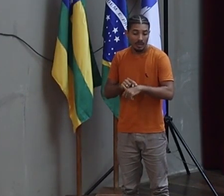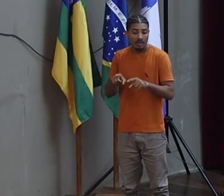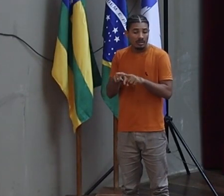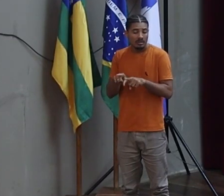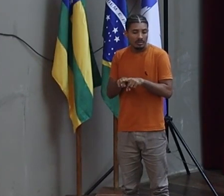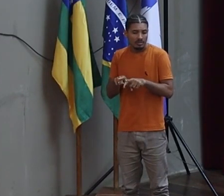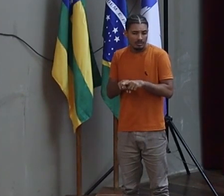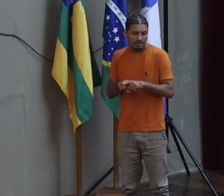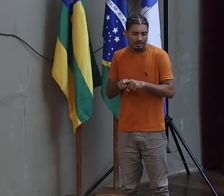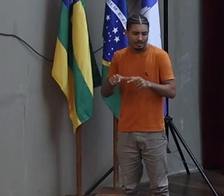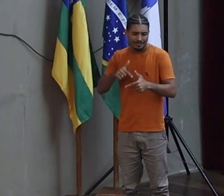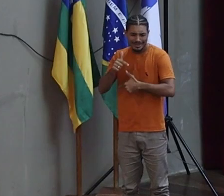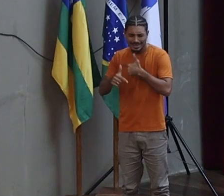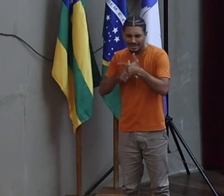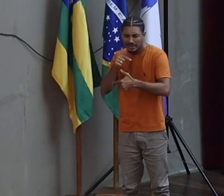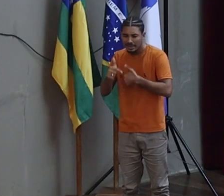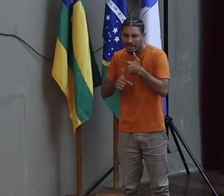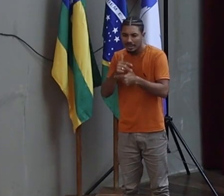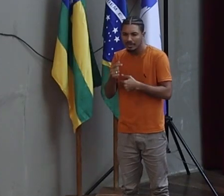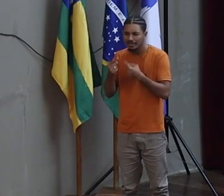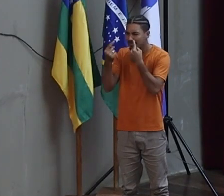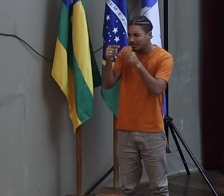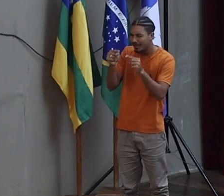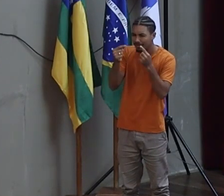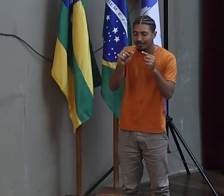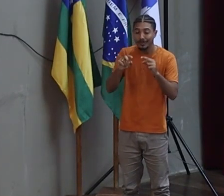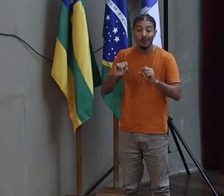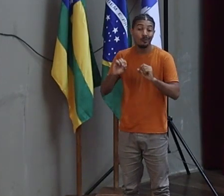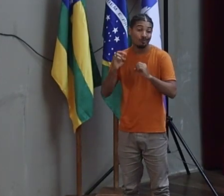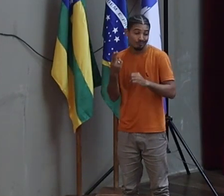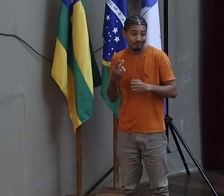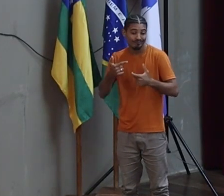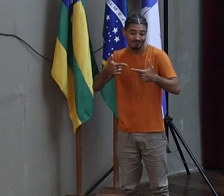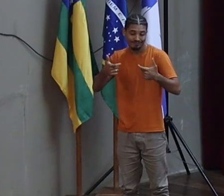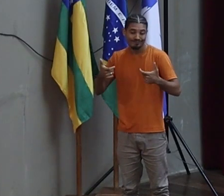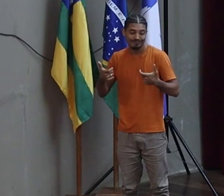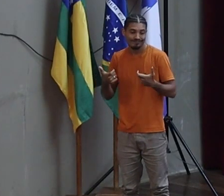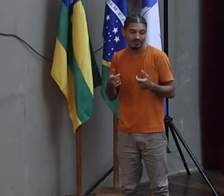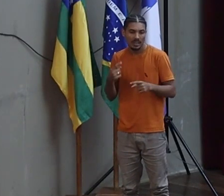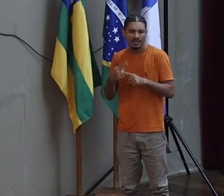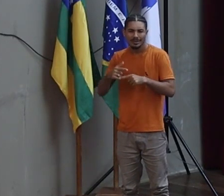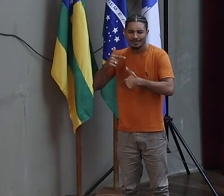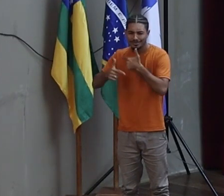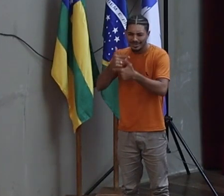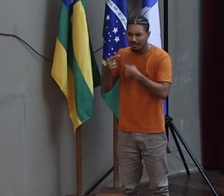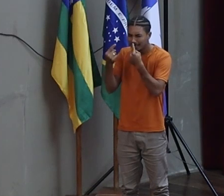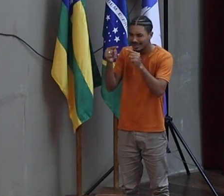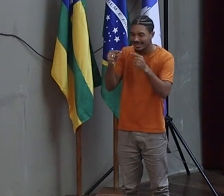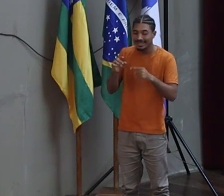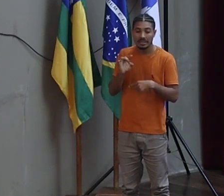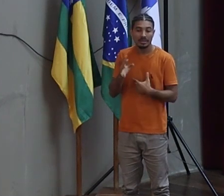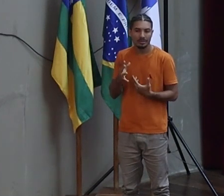esse trabalho de problematizar ou de guerra, né, porque o trabalho da crítica não consistia